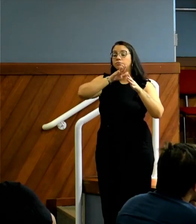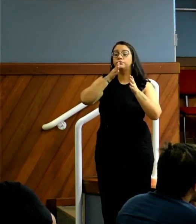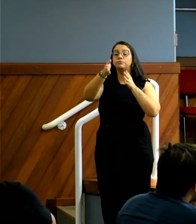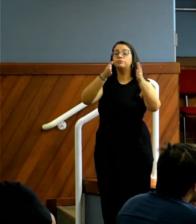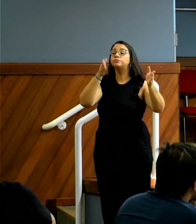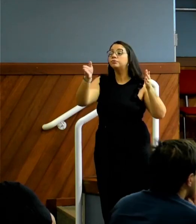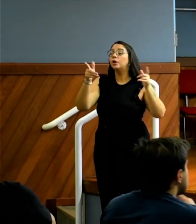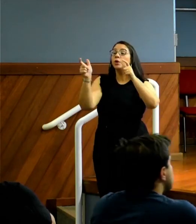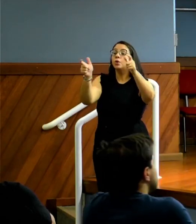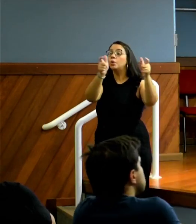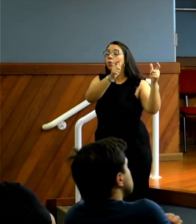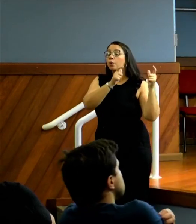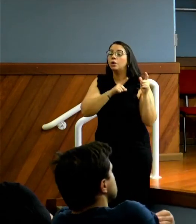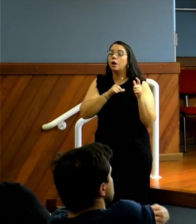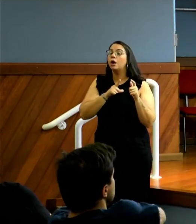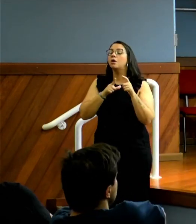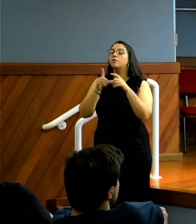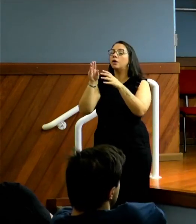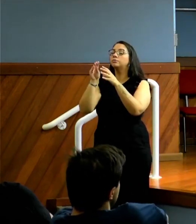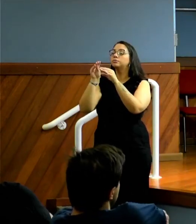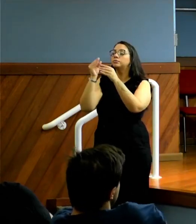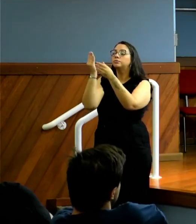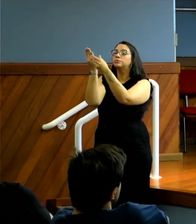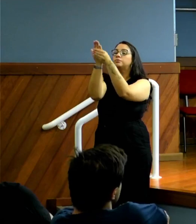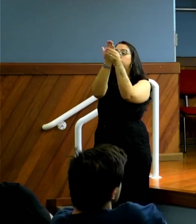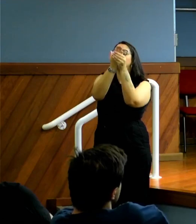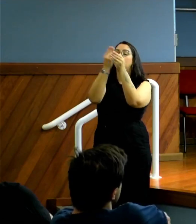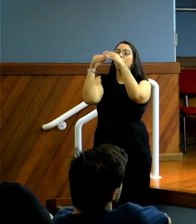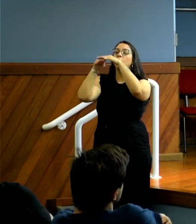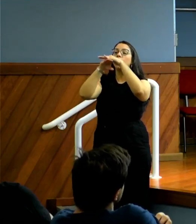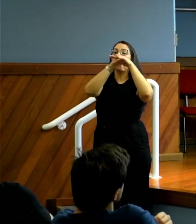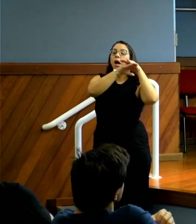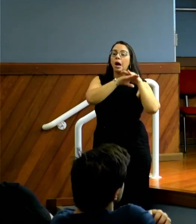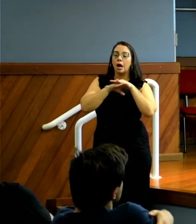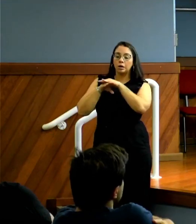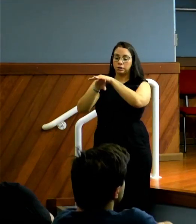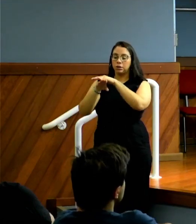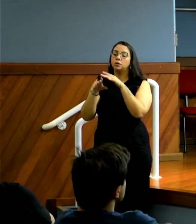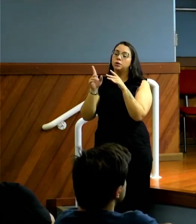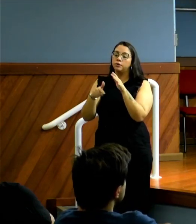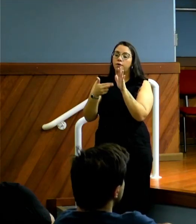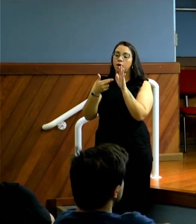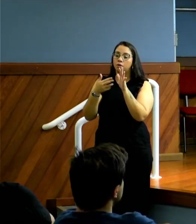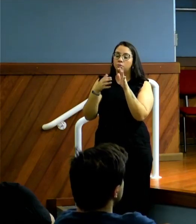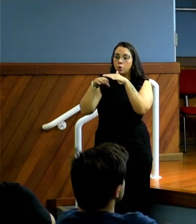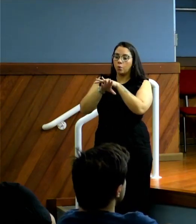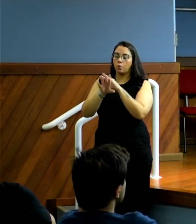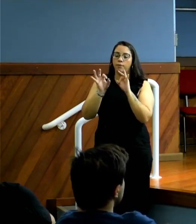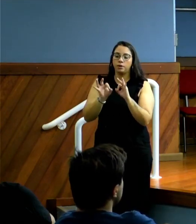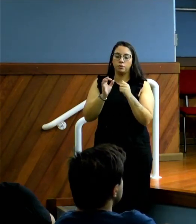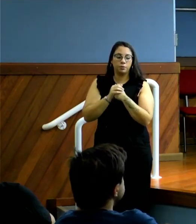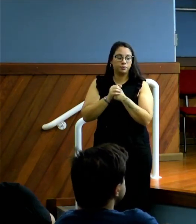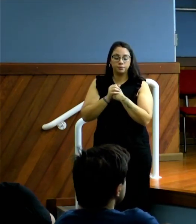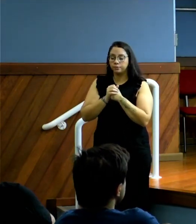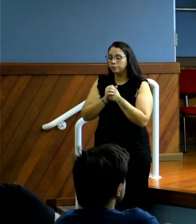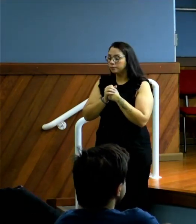gente vai lá, pega a caixinha e coloca dentro do... A gente pega a caixinha e coloca dentro da área de guarda, da reserva técnica. Aqui sim, né?